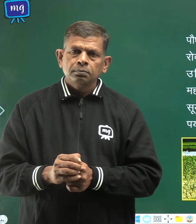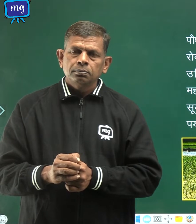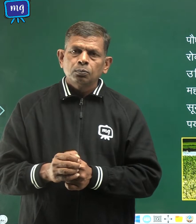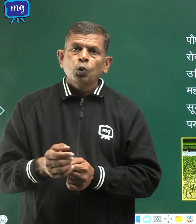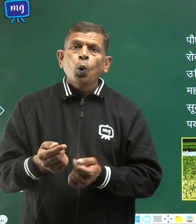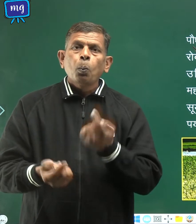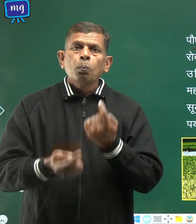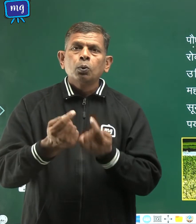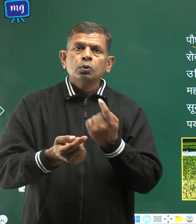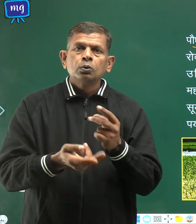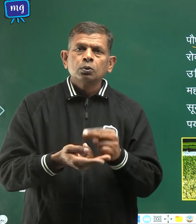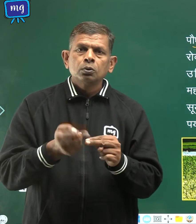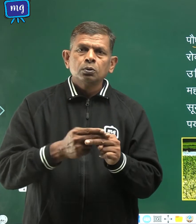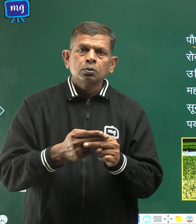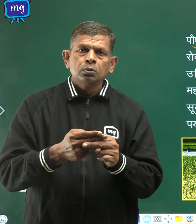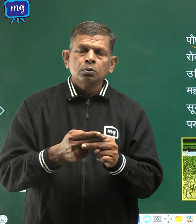पौधों को